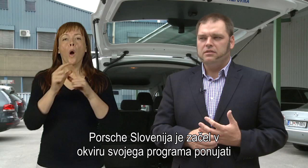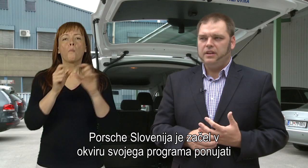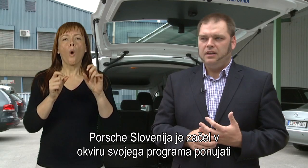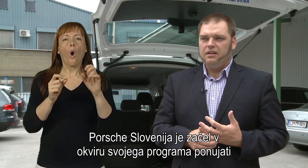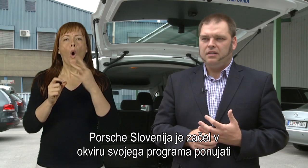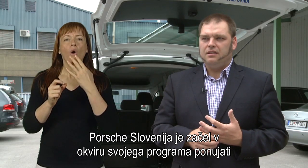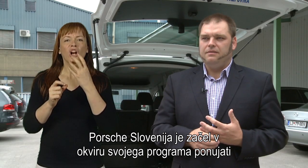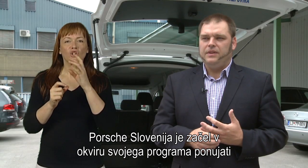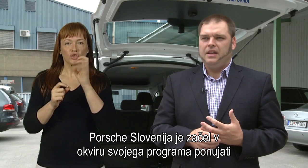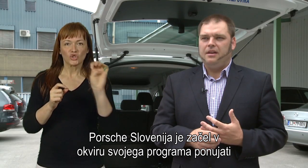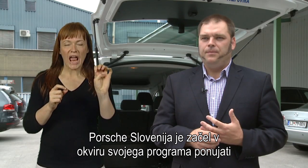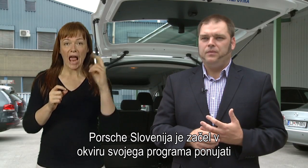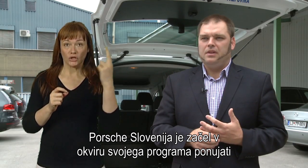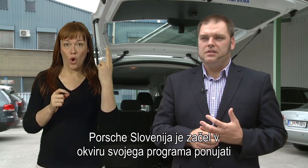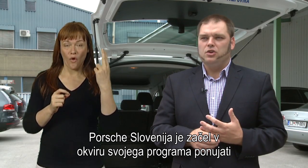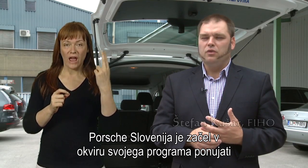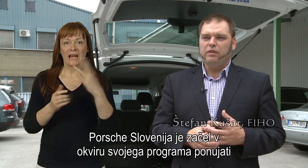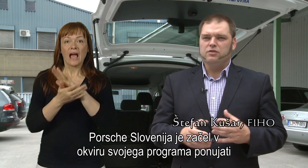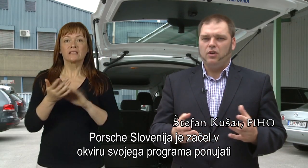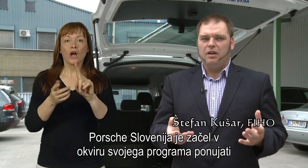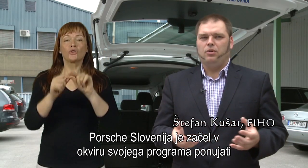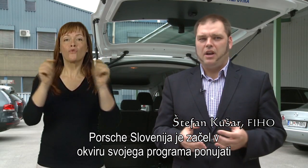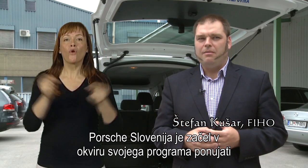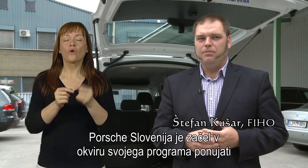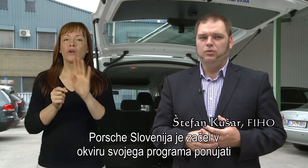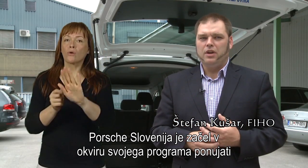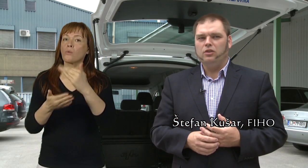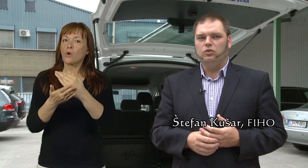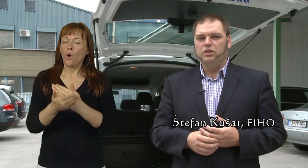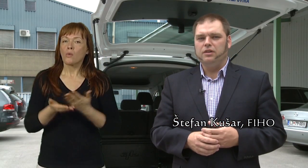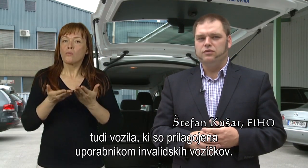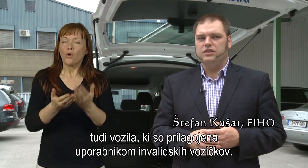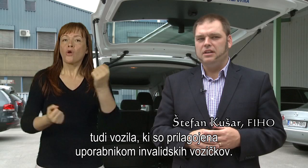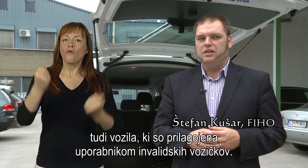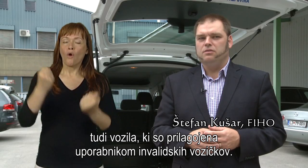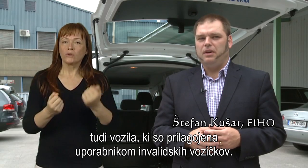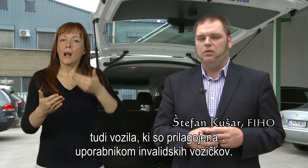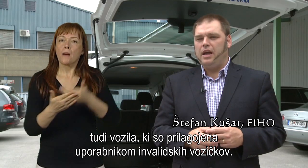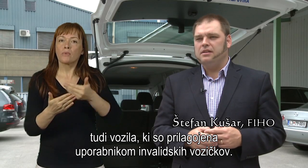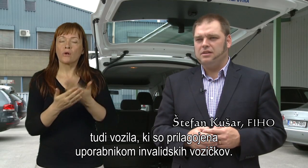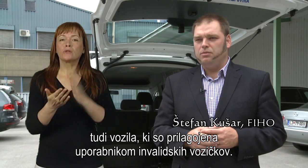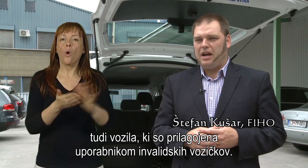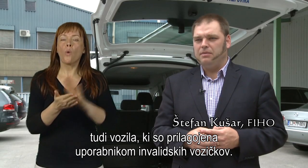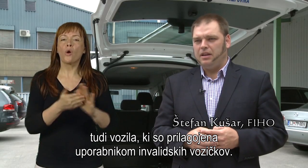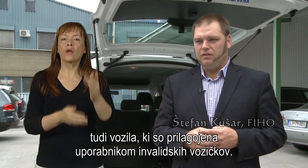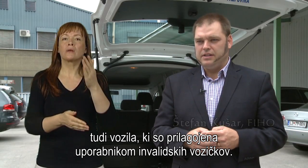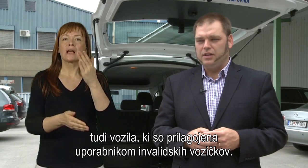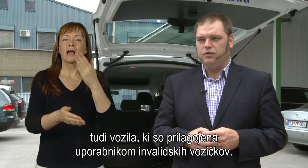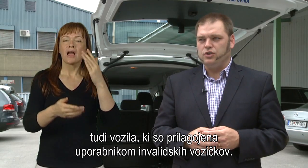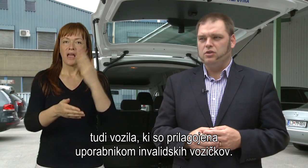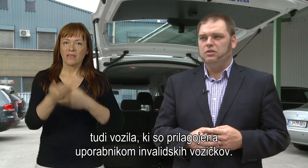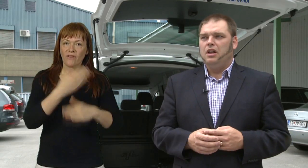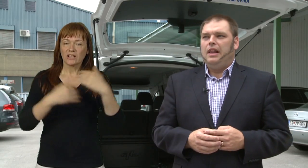Porsche Slovenija je začel v okviru svojega programa ponujati tudi vozila, ki so prilagojene za uporabnike